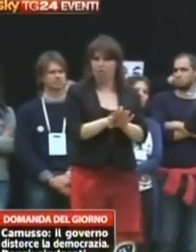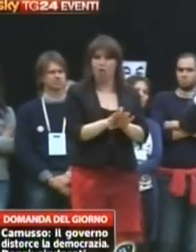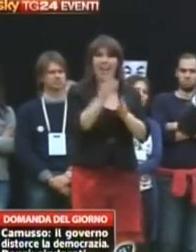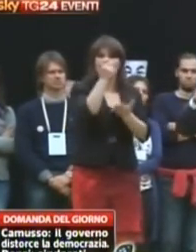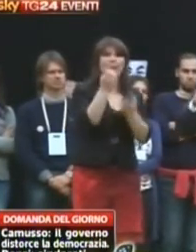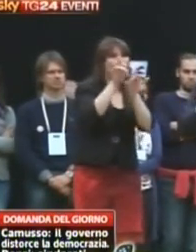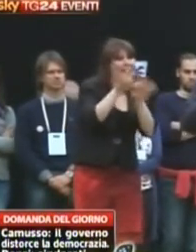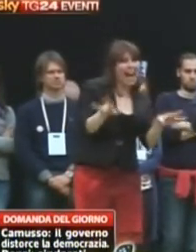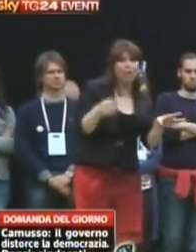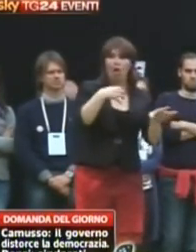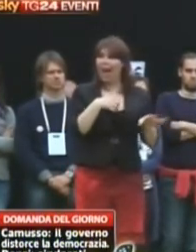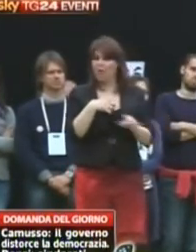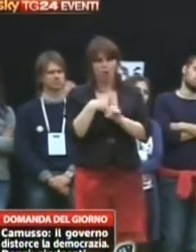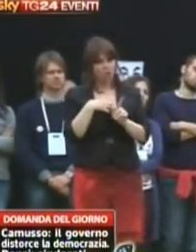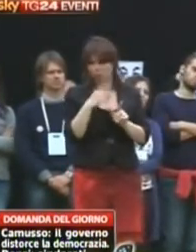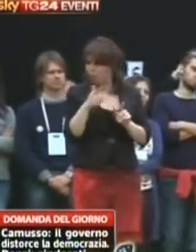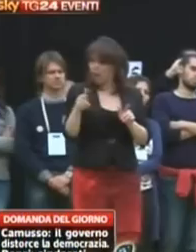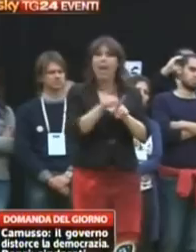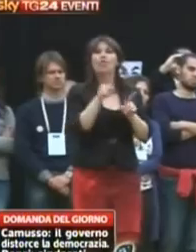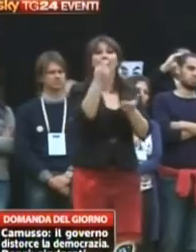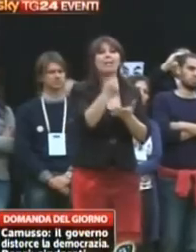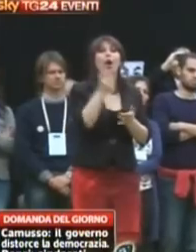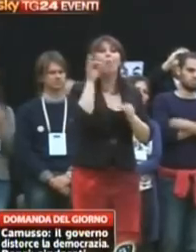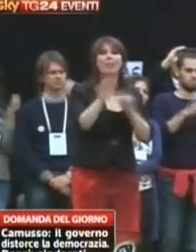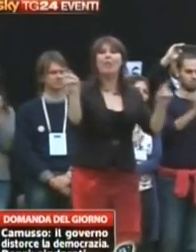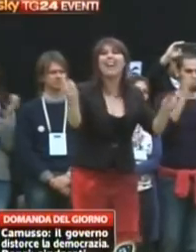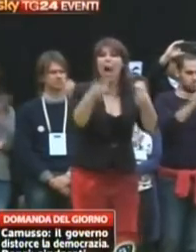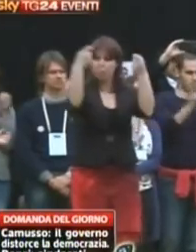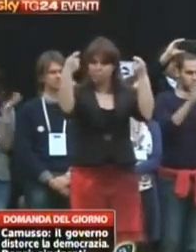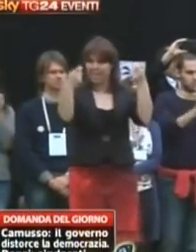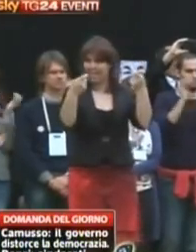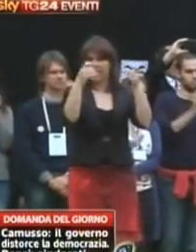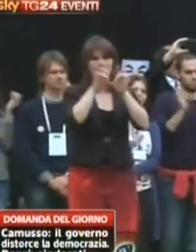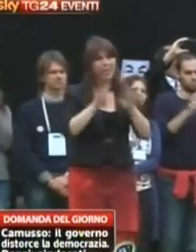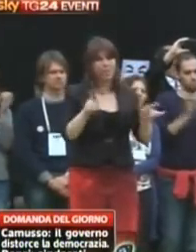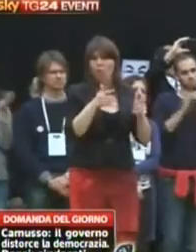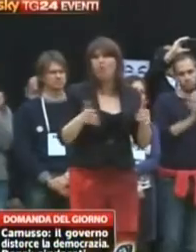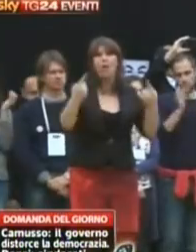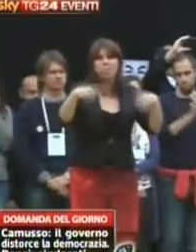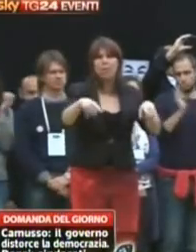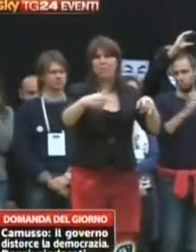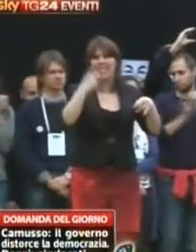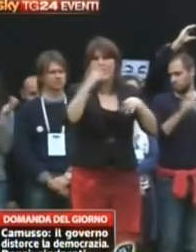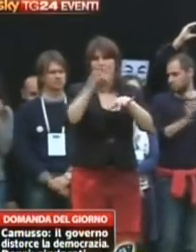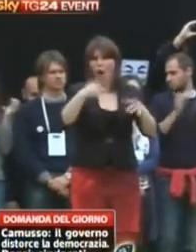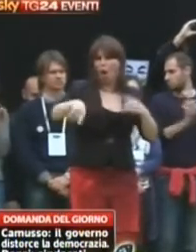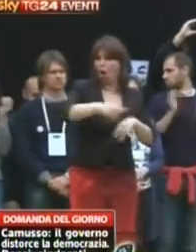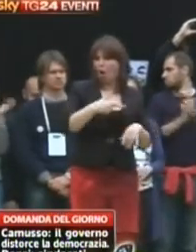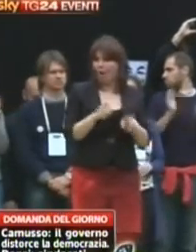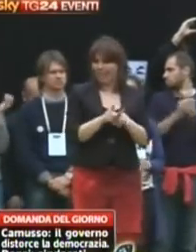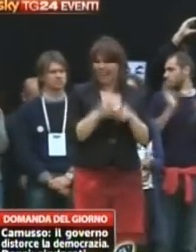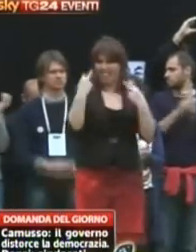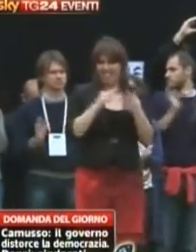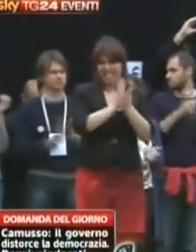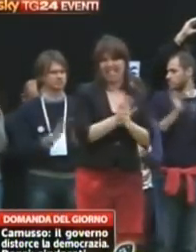capitalismo democratico etico, c'è il capitalismo di rapina senza democrazia, che è quello che ci sta massacrando l'economia e la